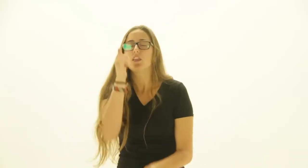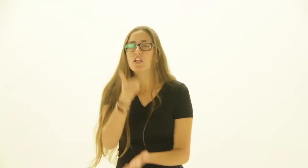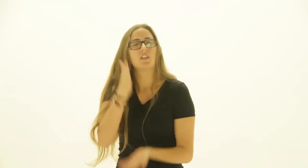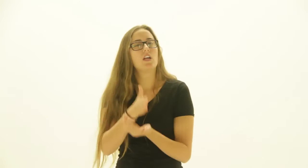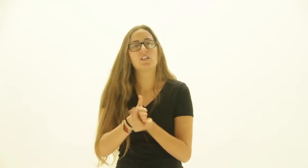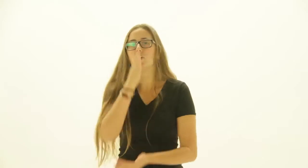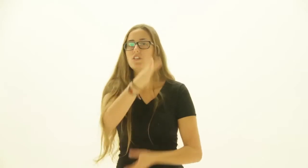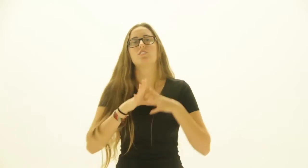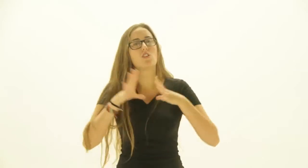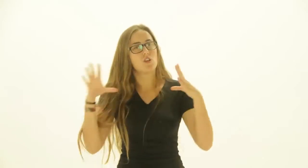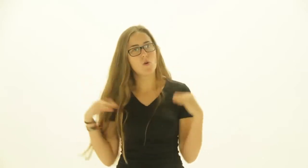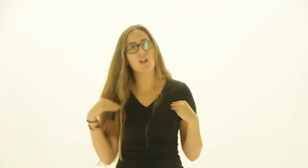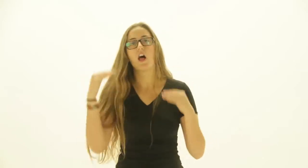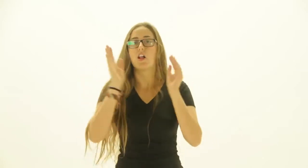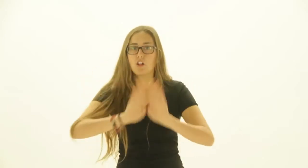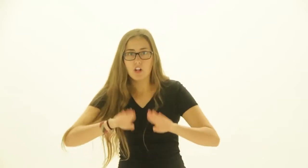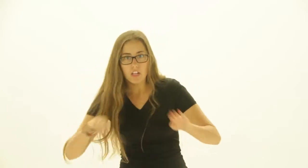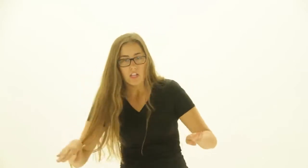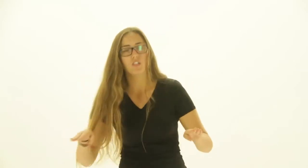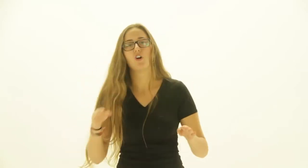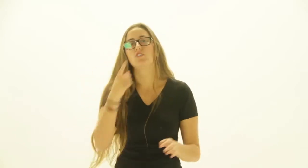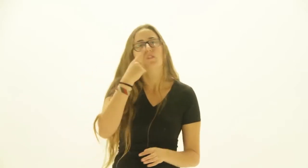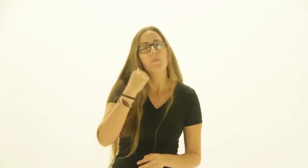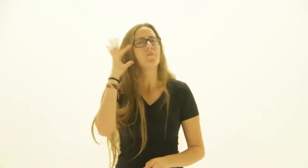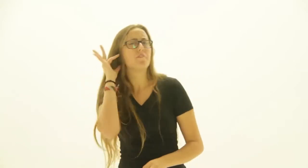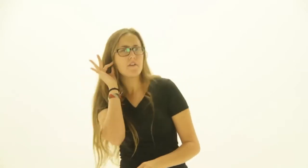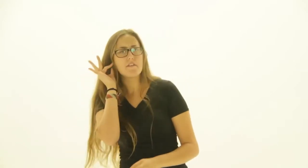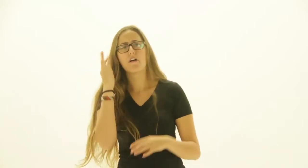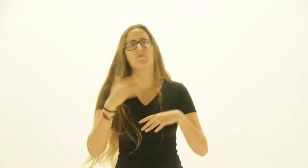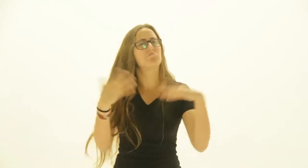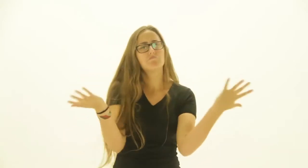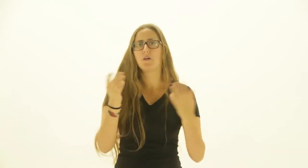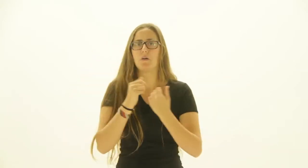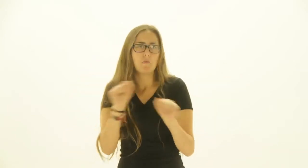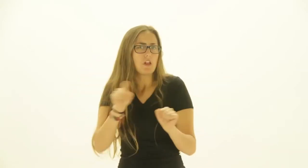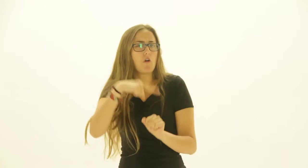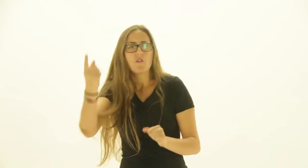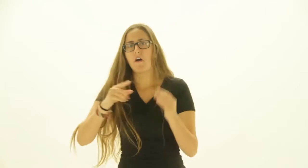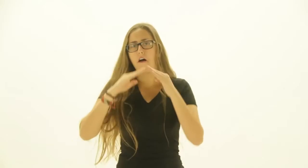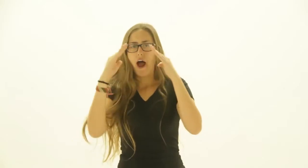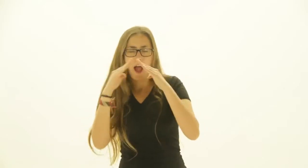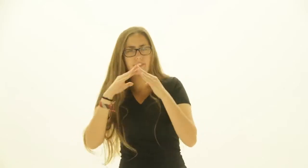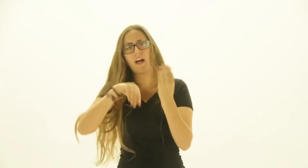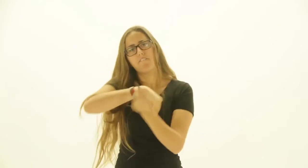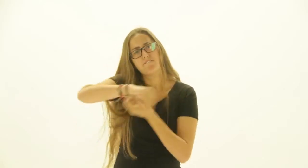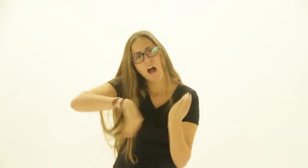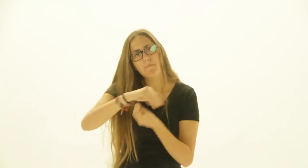Ese es el derecho de las personas, el de poder ir a la escuela, todos los niños, hombres o mujeres, no importa, poder tener una casa, constituir